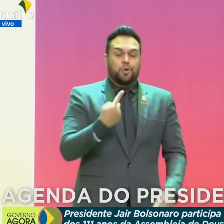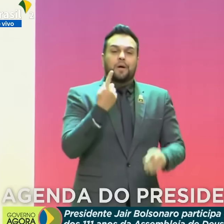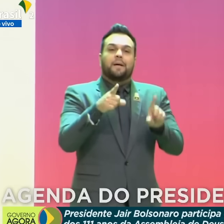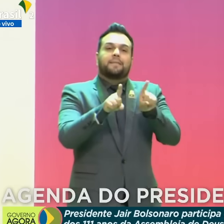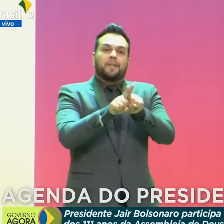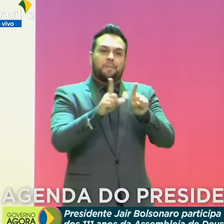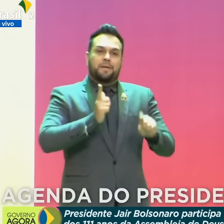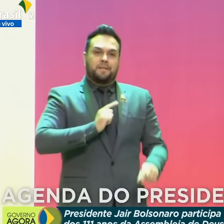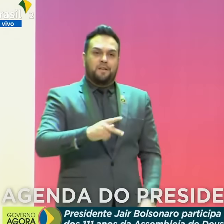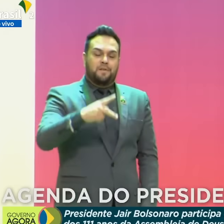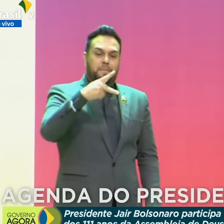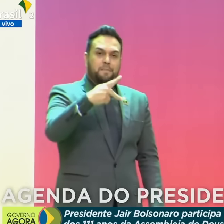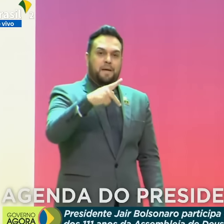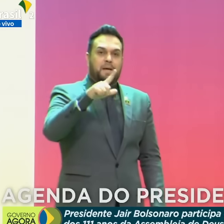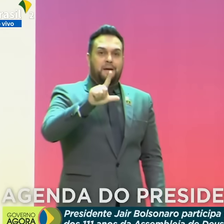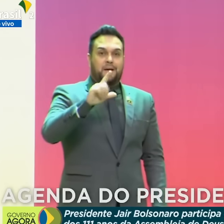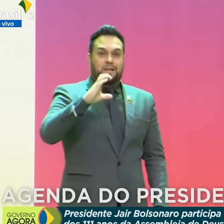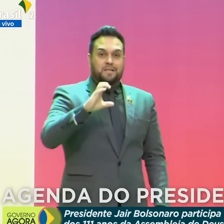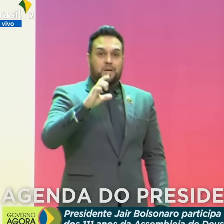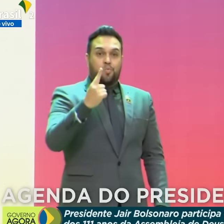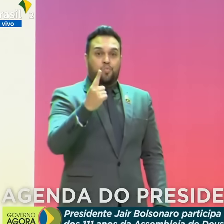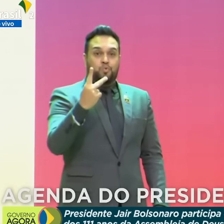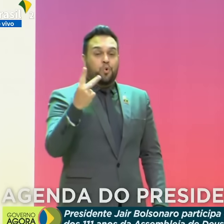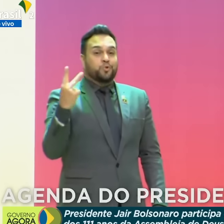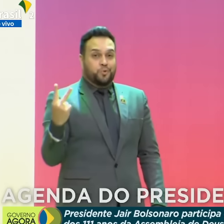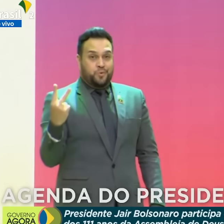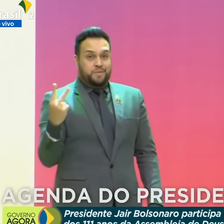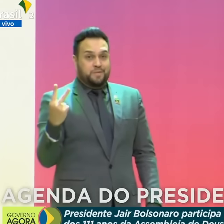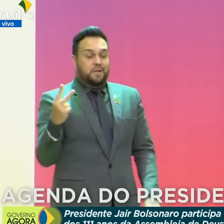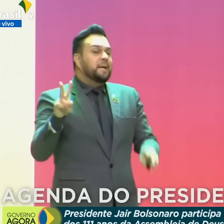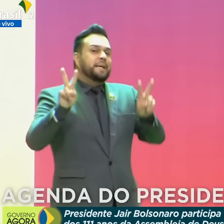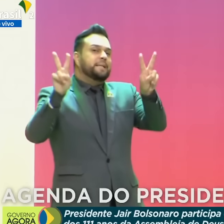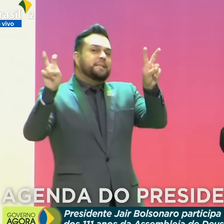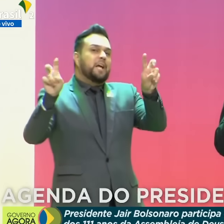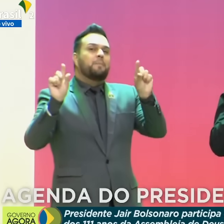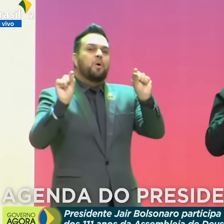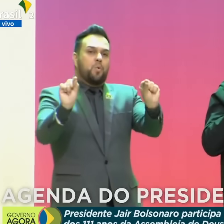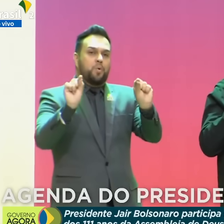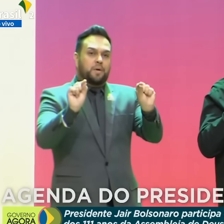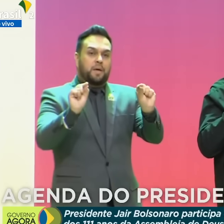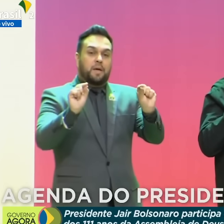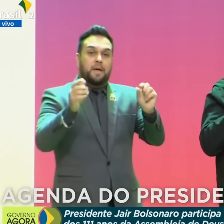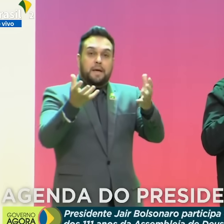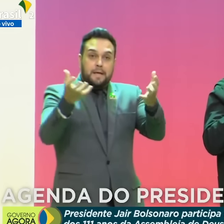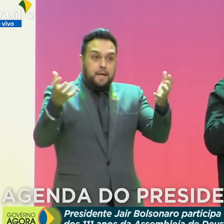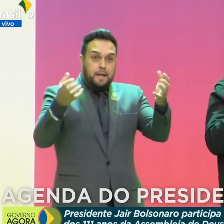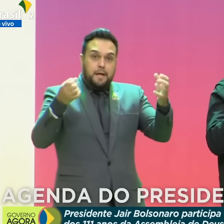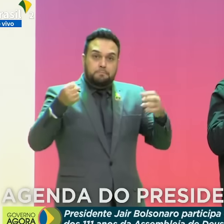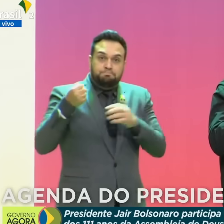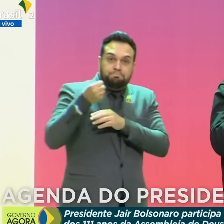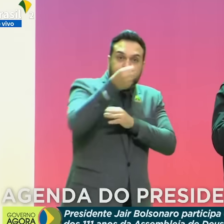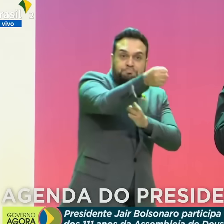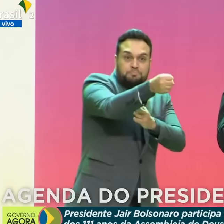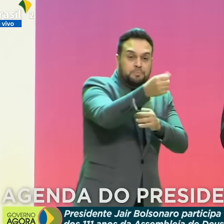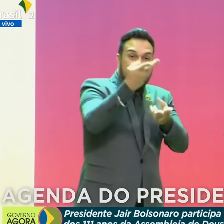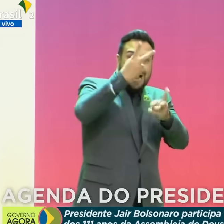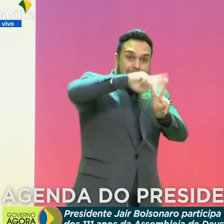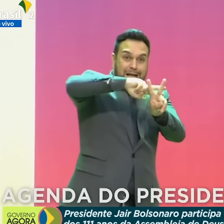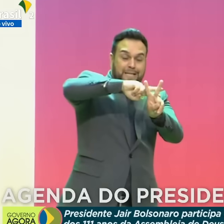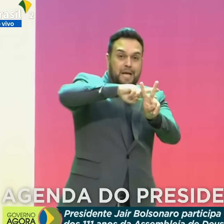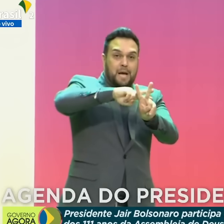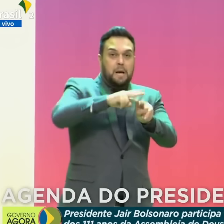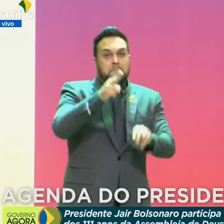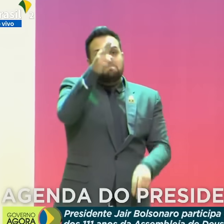de PLC 122, onde queriam botar na cadeia padres ou pastores